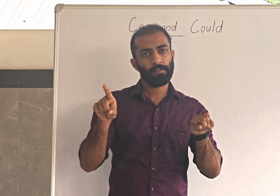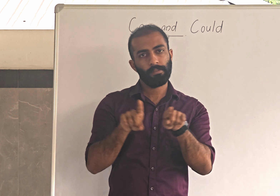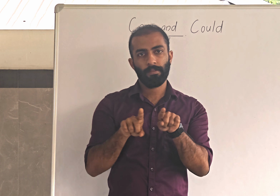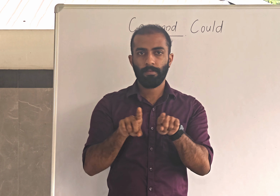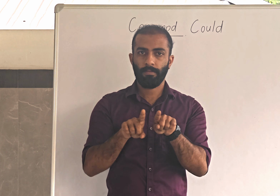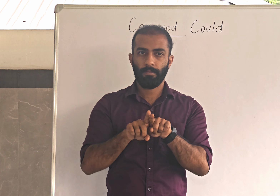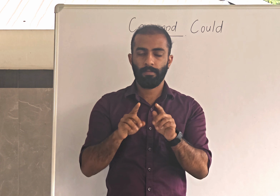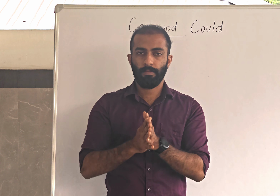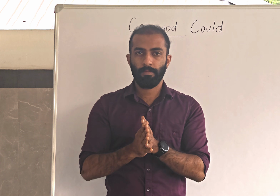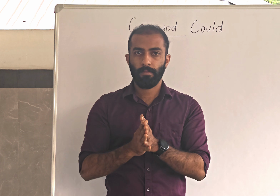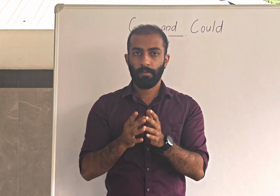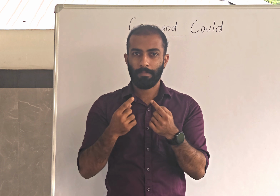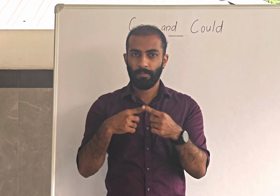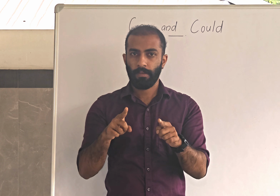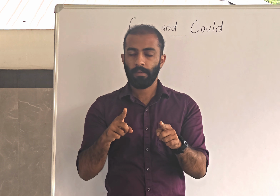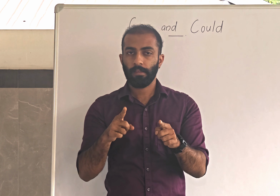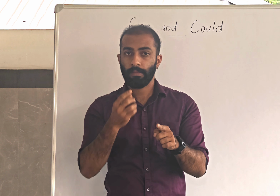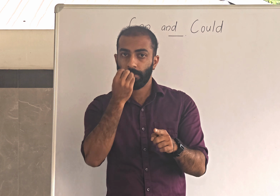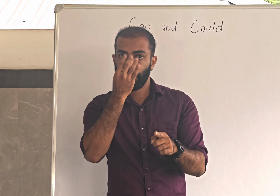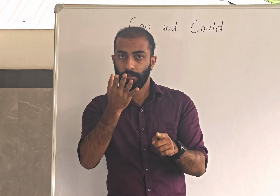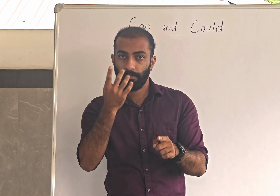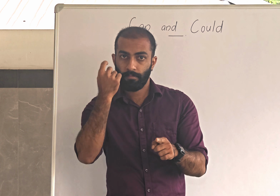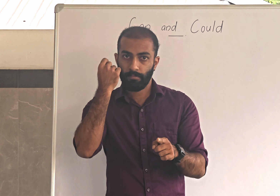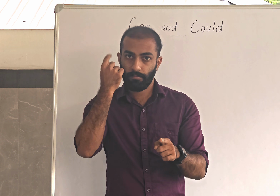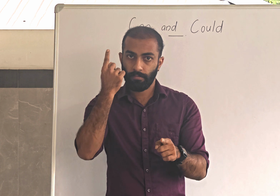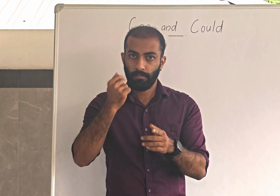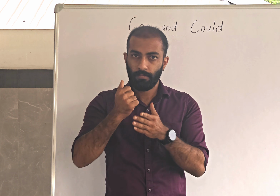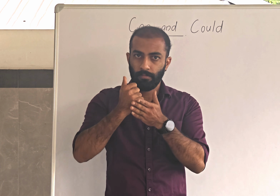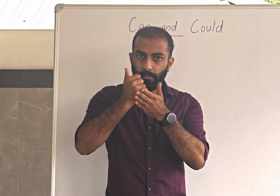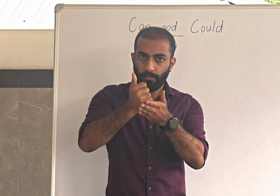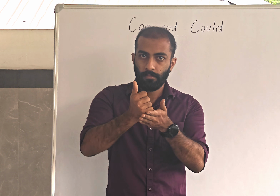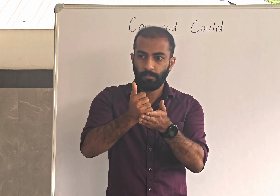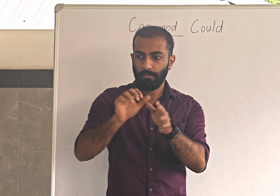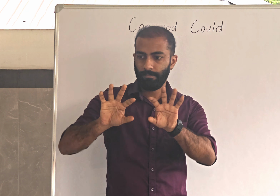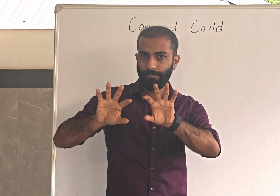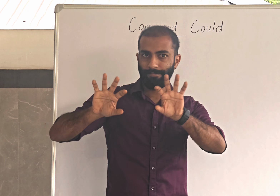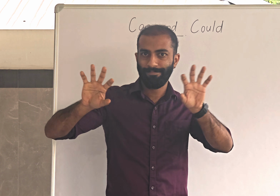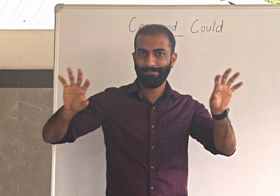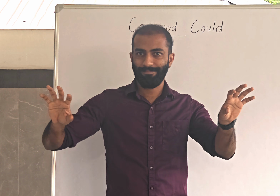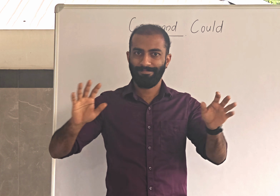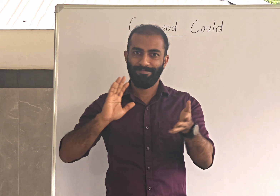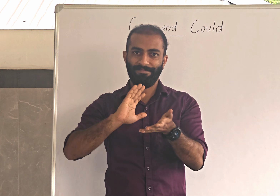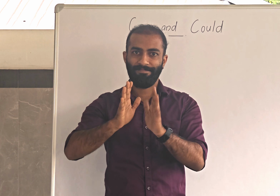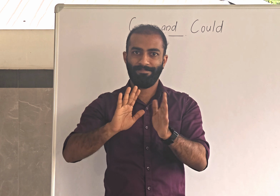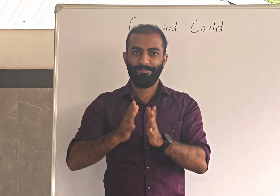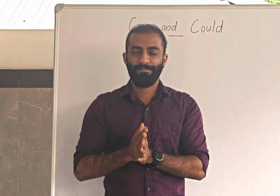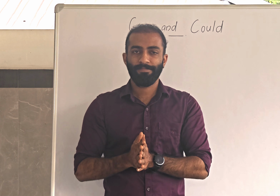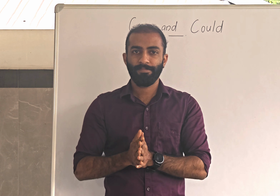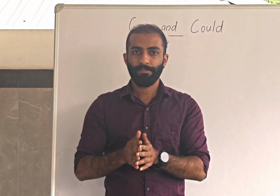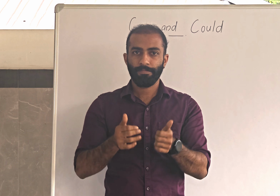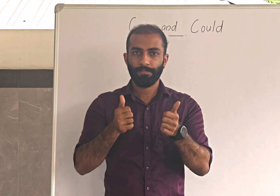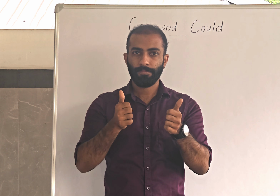രണ്ടിൻ്റെയും അർത്ഥവും സൈനും ഒന്ന് തന്നെയാണെങ്കിലും പഠിക്കുന്നതിനും മനസ്സിലാക്കുന്നതിനും വേണ്ടി മാത്രമാണ് ഇങ്ങനെ വേർതിരിച്ചിരിക്കുന്നത്.